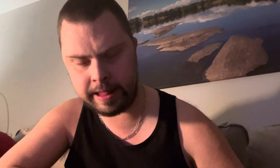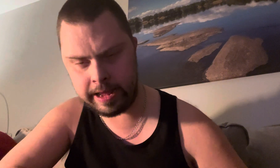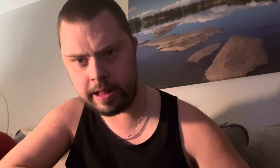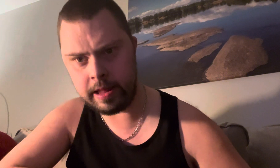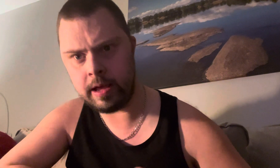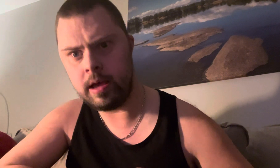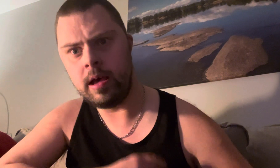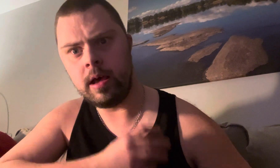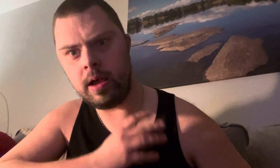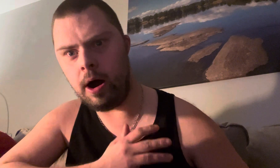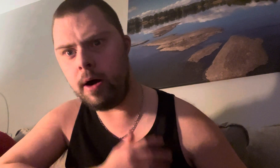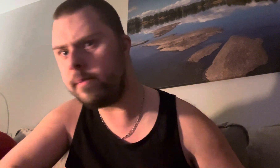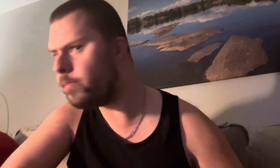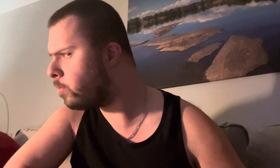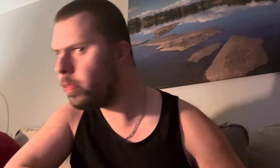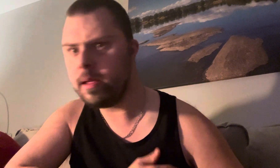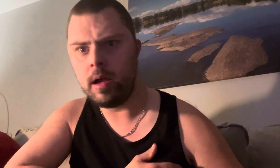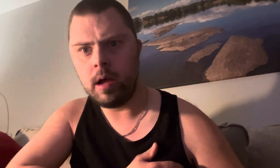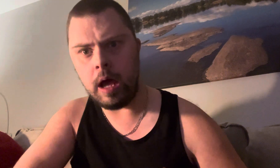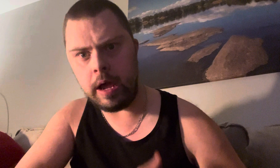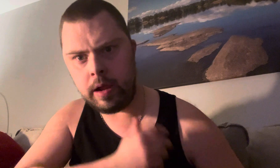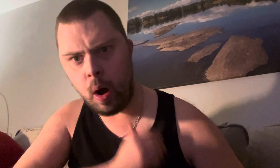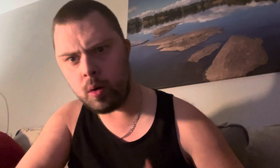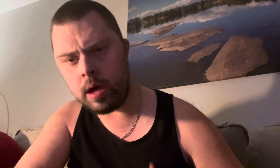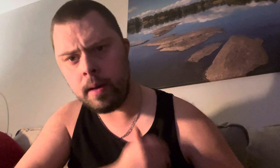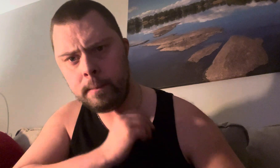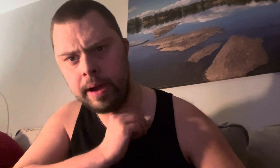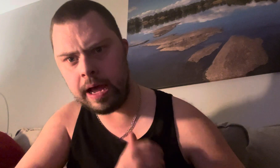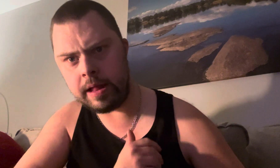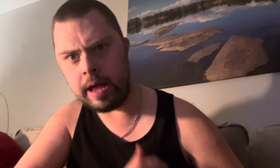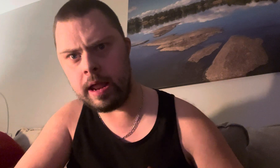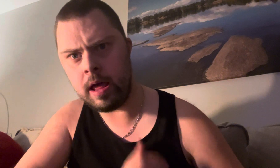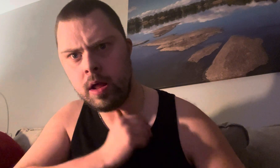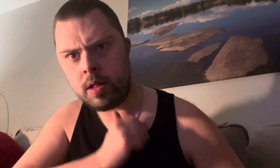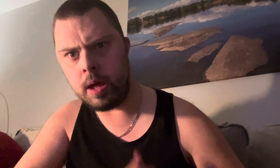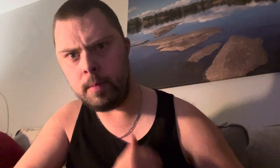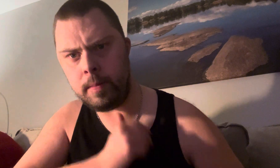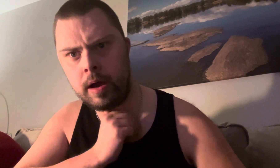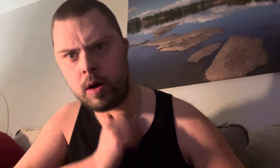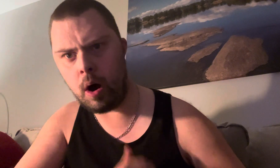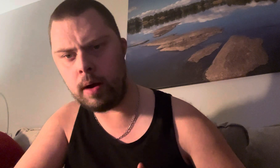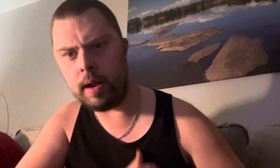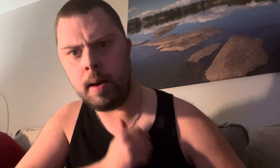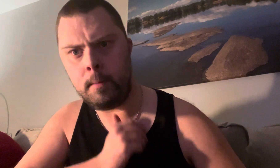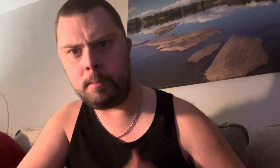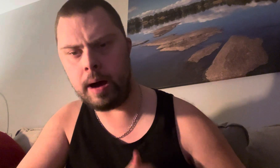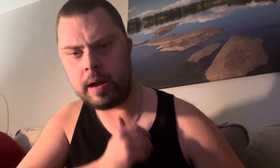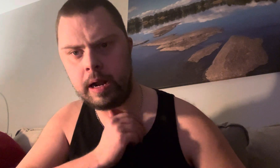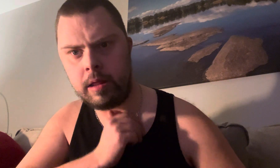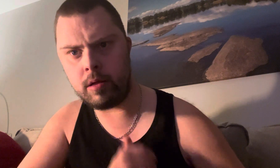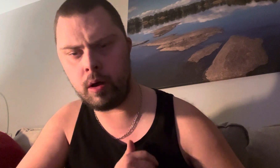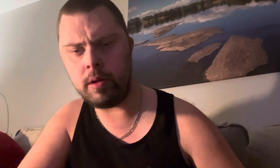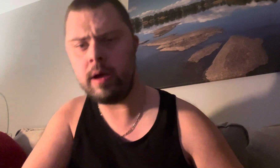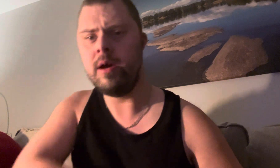slekten. Ja. Jeg heter Timmy Carl Bertilsson,